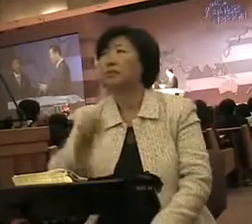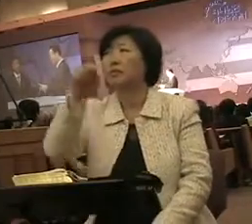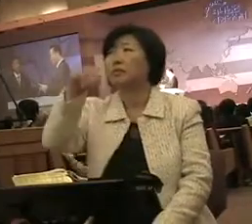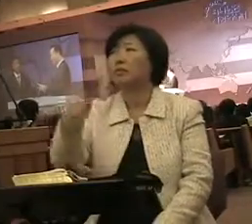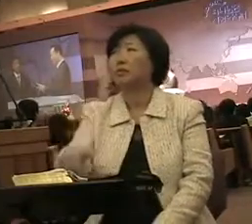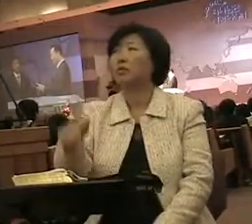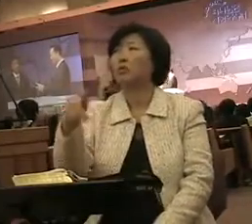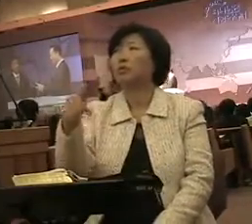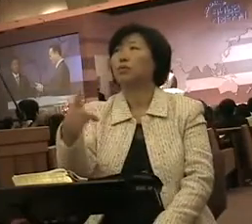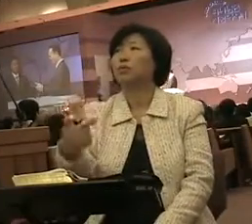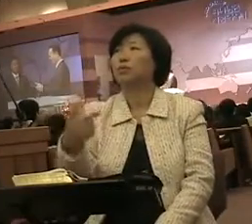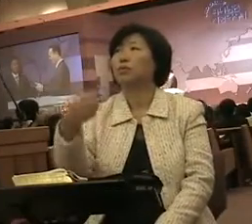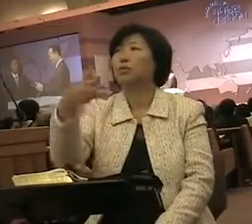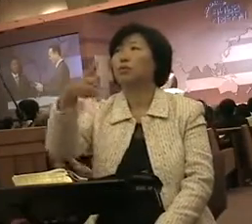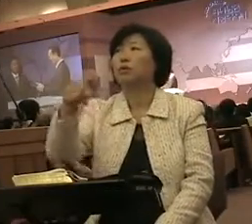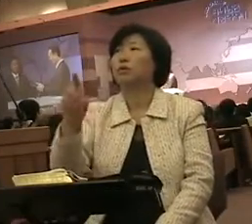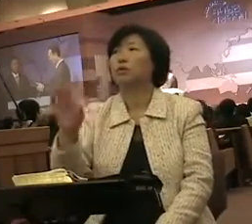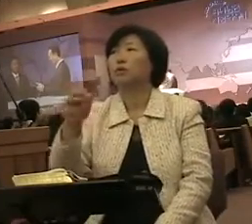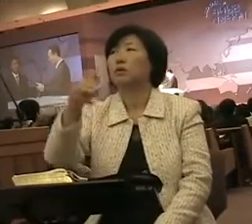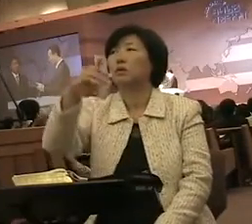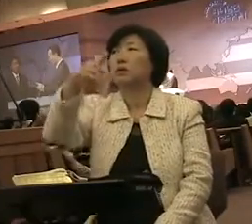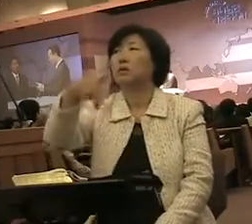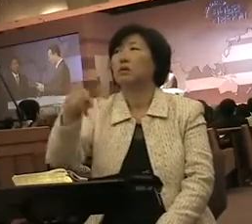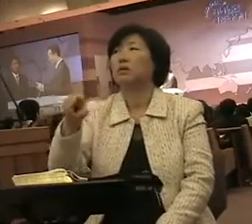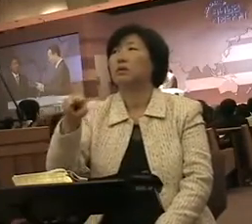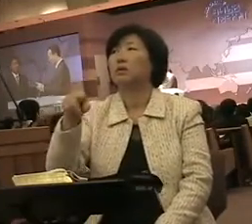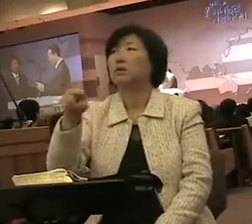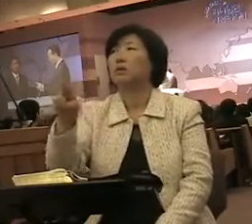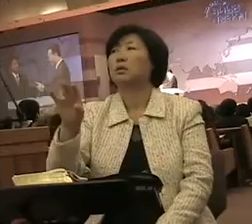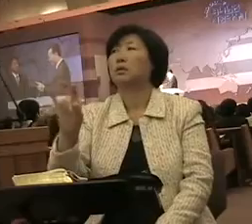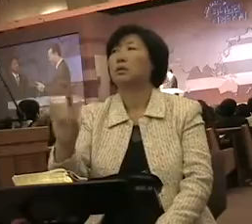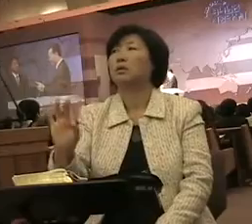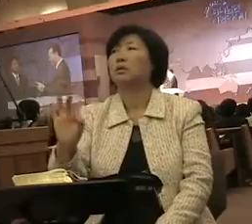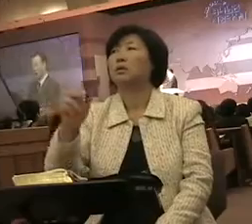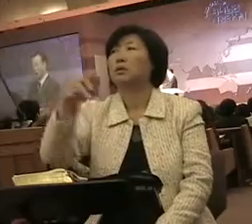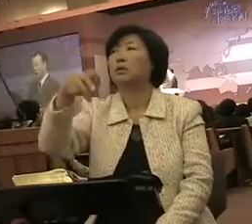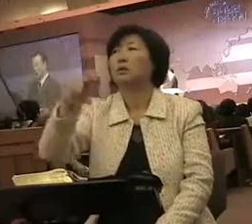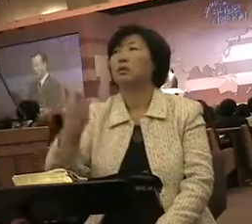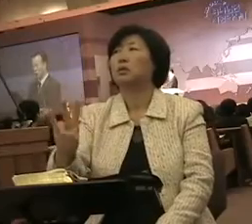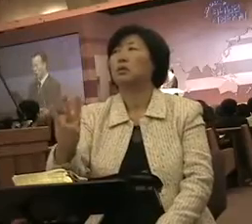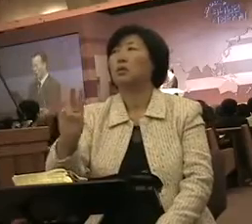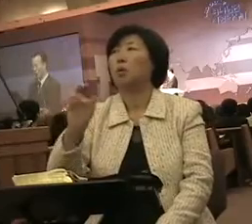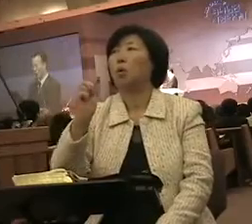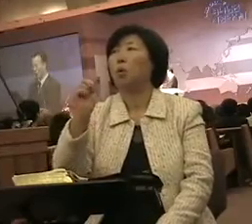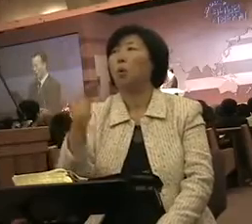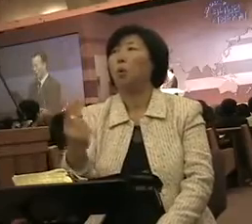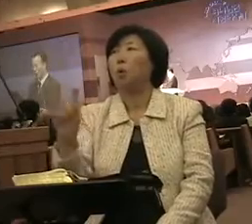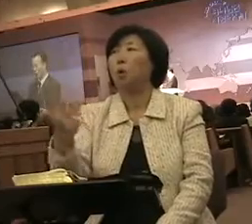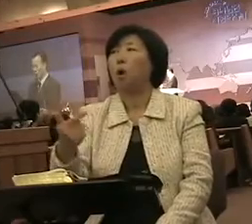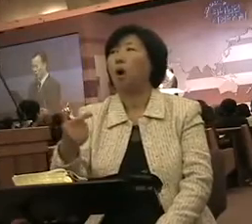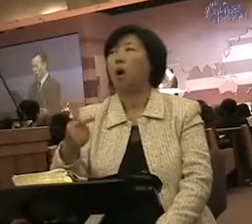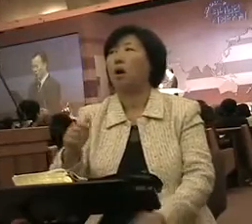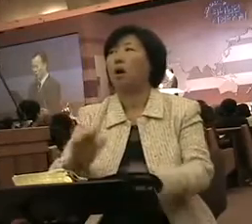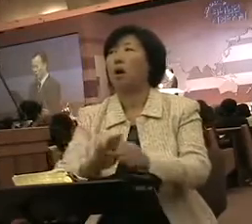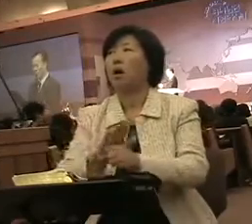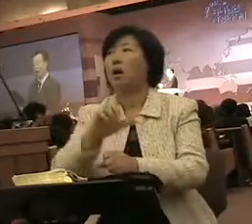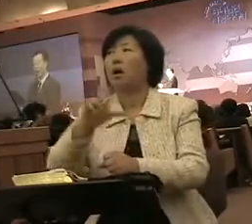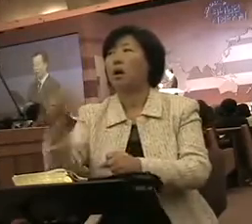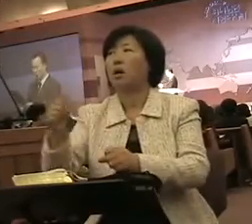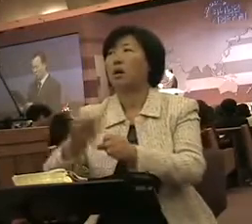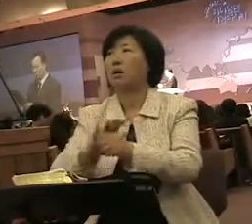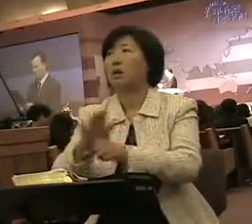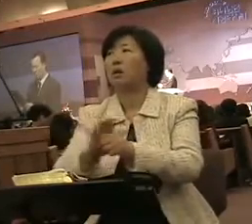순장 파송패 대표를 드립니다. 정재환 순장, 정명옥 순모님, 오랜 세월 주님의 몸 되신 남가주 사랑의